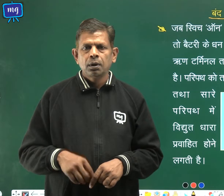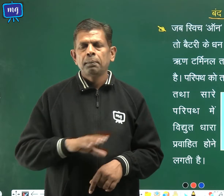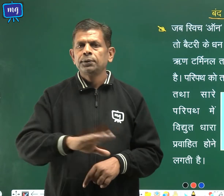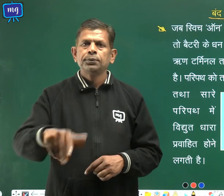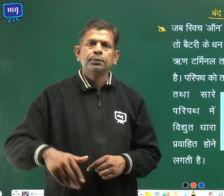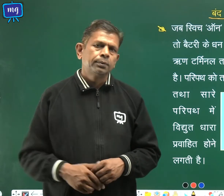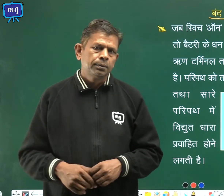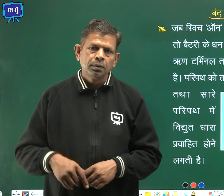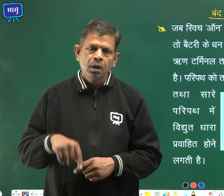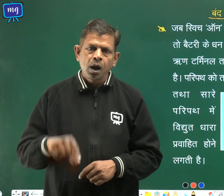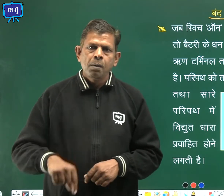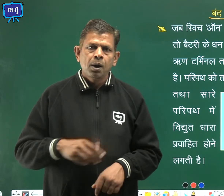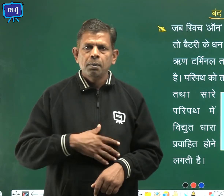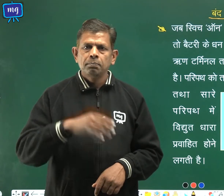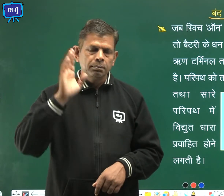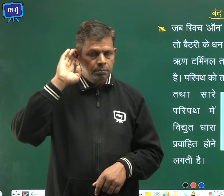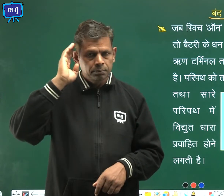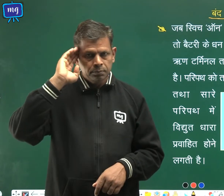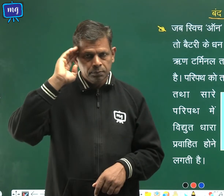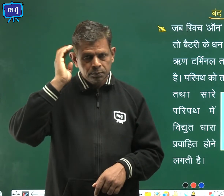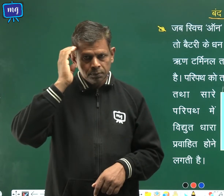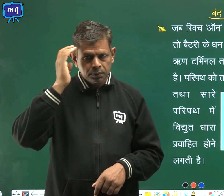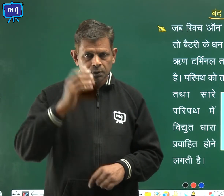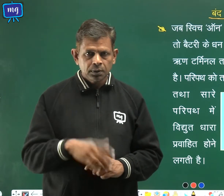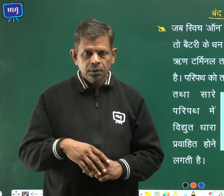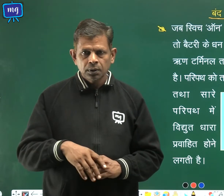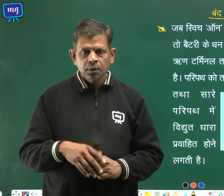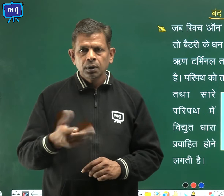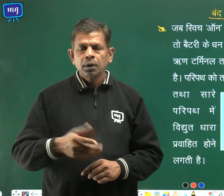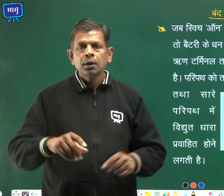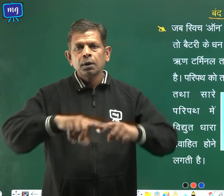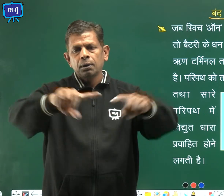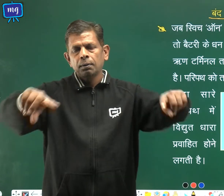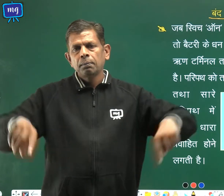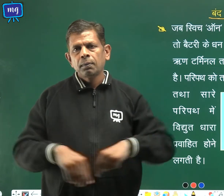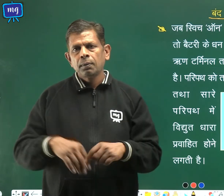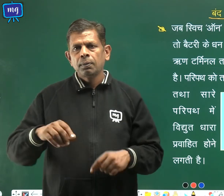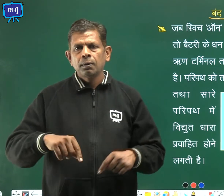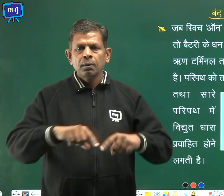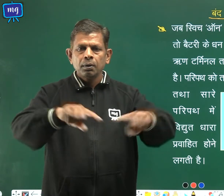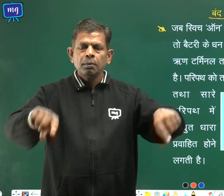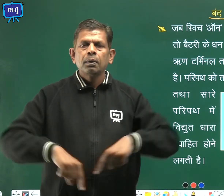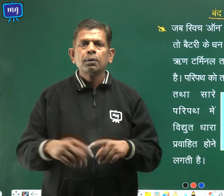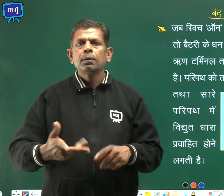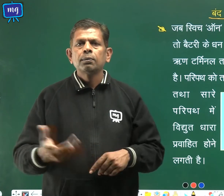बच्चों, अब हम समझेंगे कि बंद परिपथ क्या होता है।